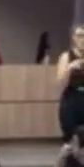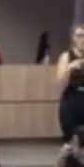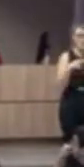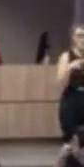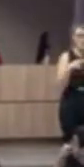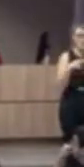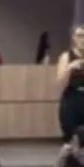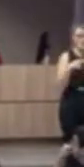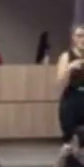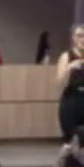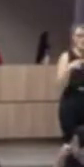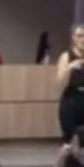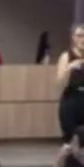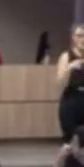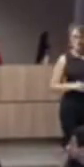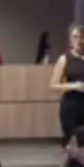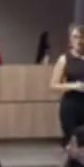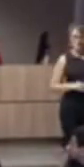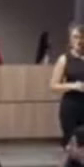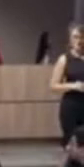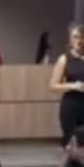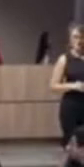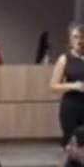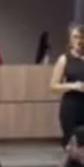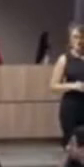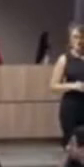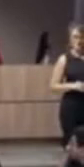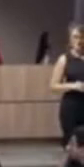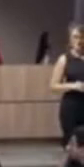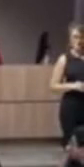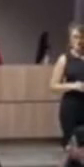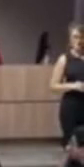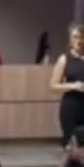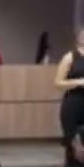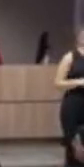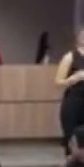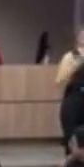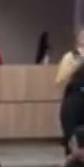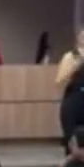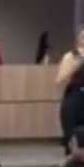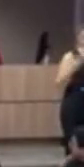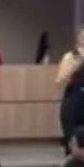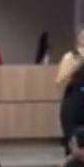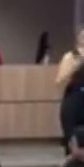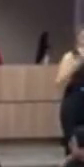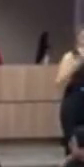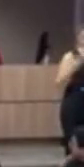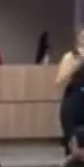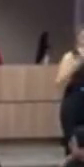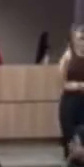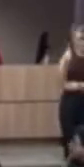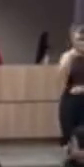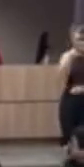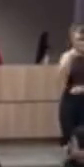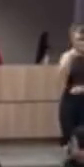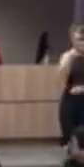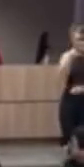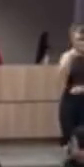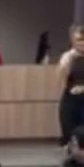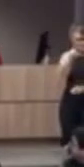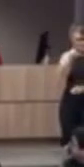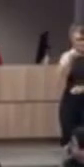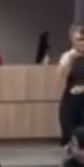humanos. Os mesmos direitos que recaem para mim, ou que me acoberta, são os direitos que acobertam essas pessoas. Não